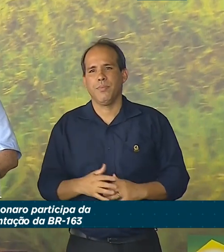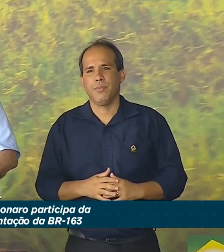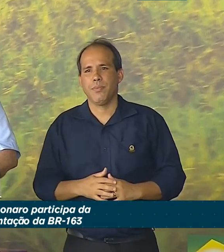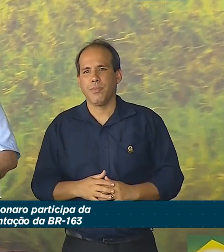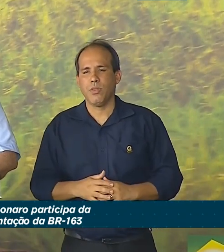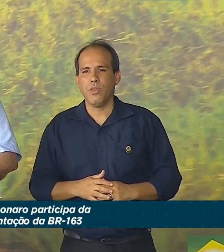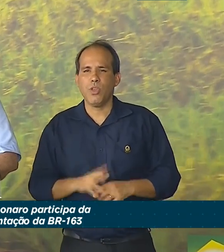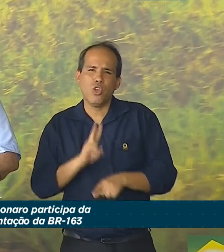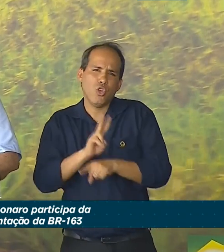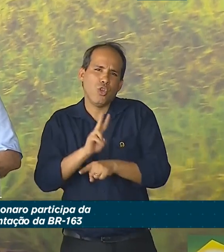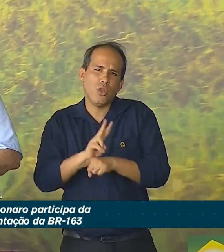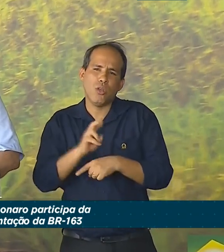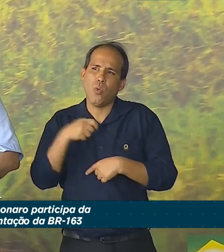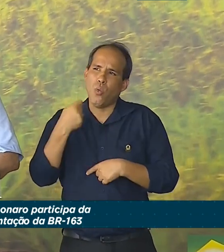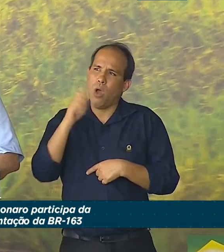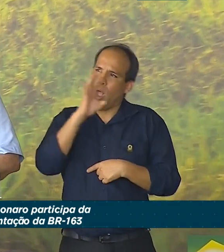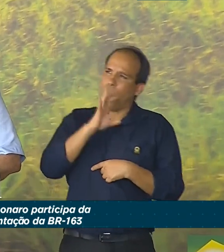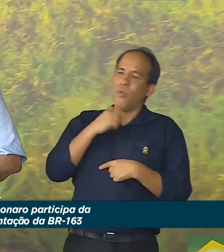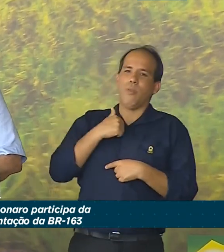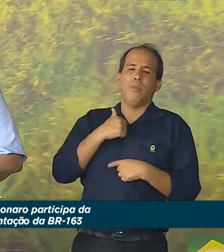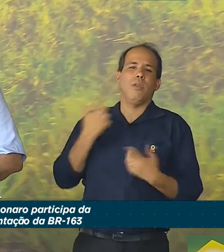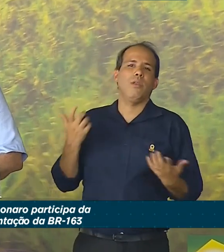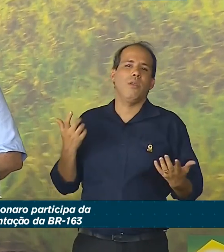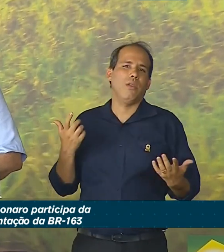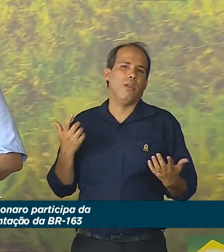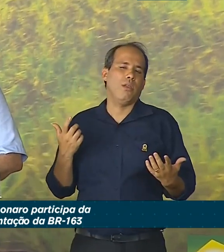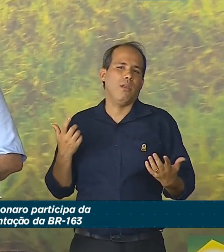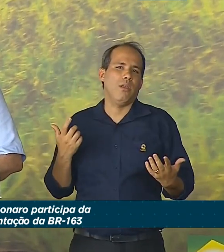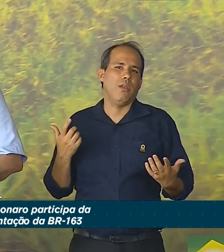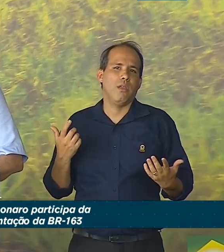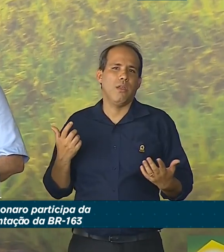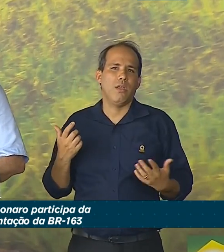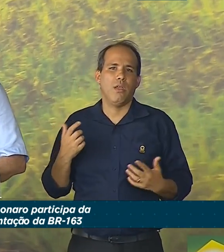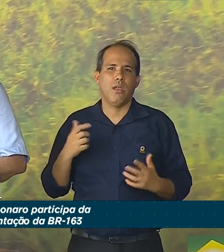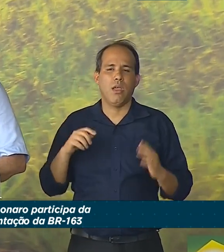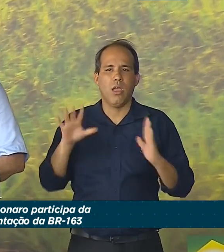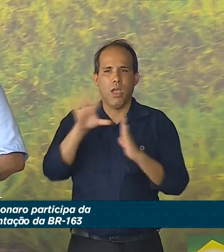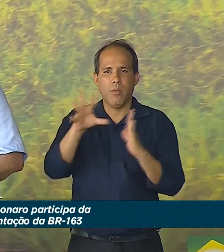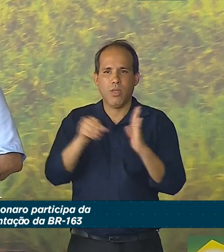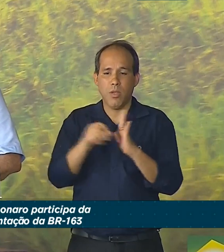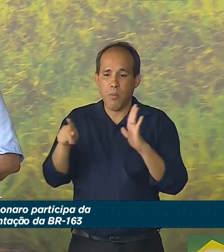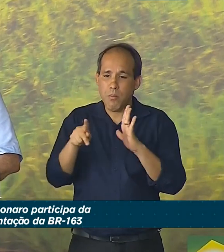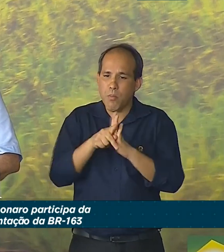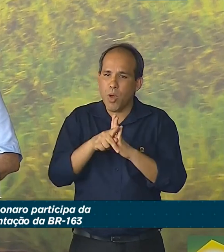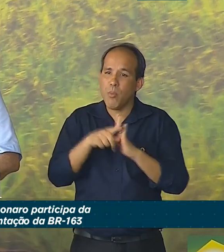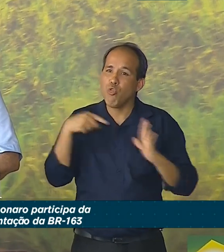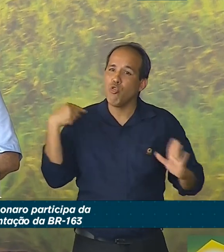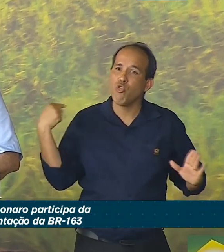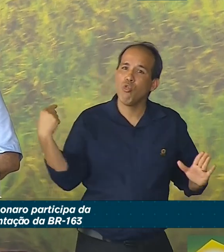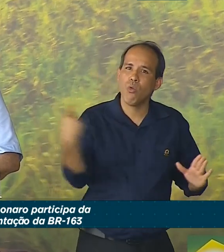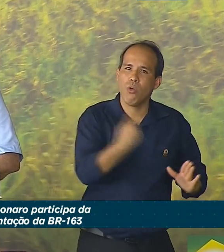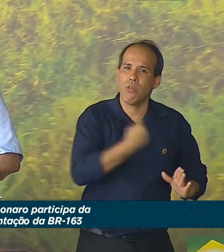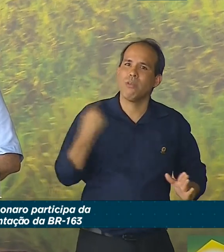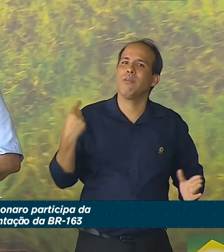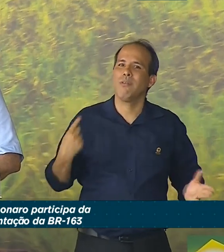de modo figurativo, dizendo, em mim no ano passado: a Amazônia é nossa.